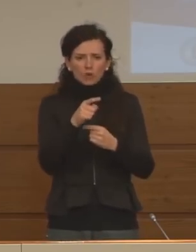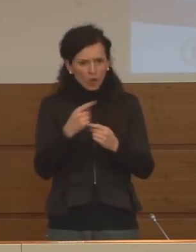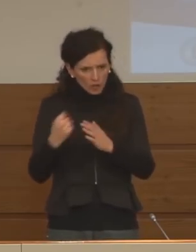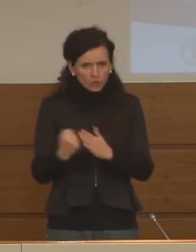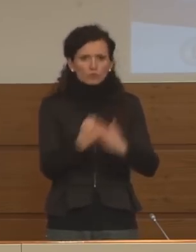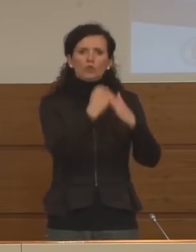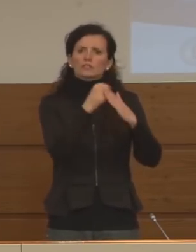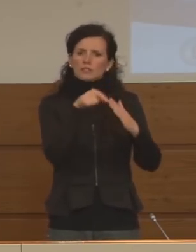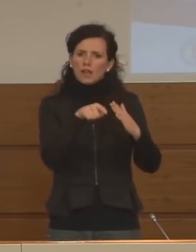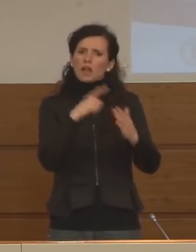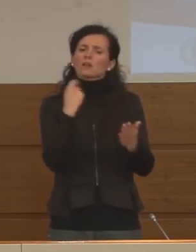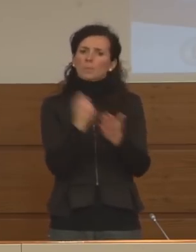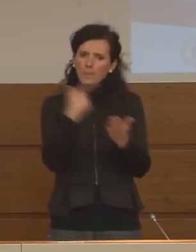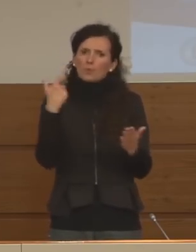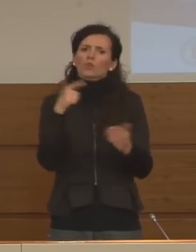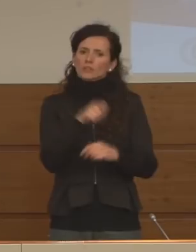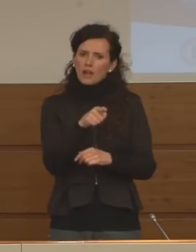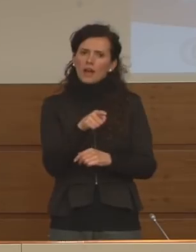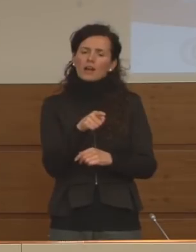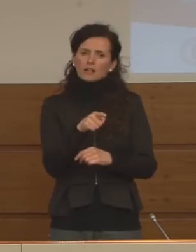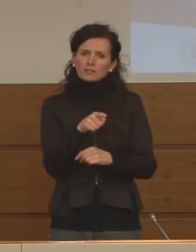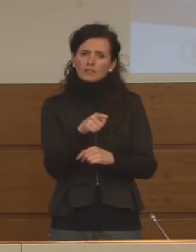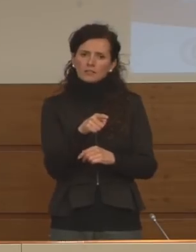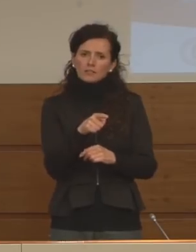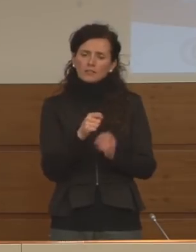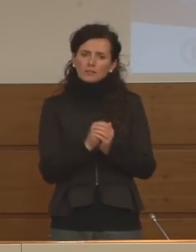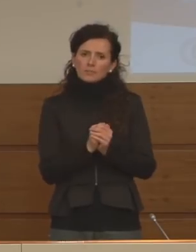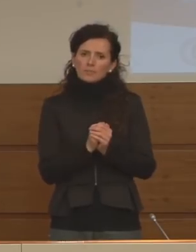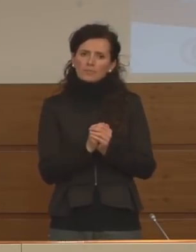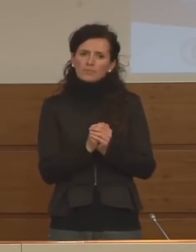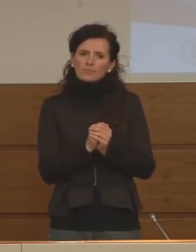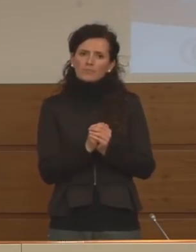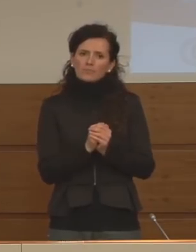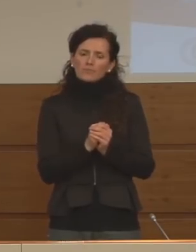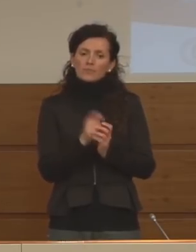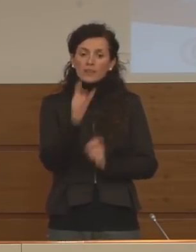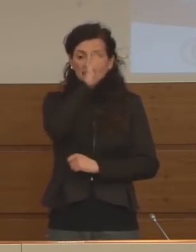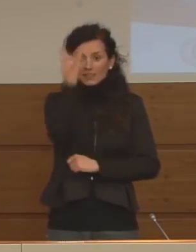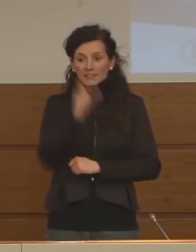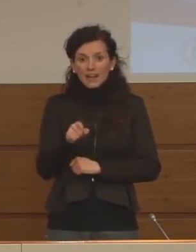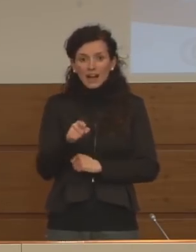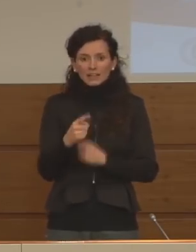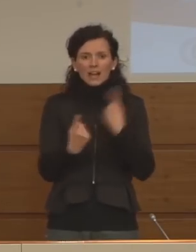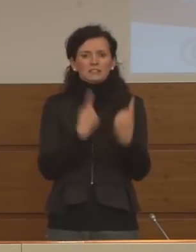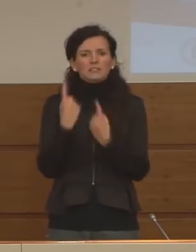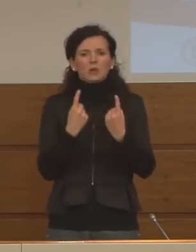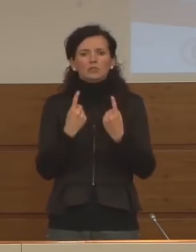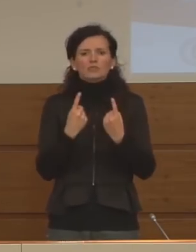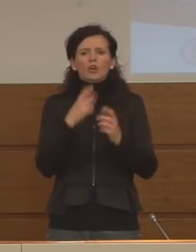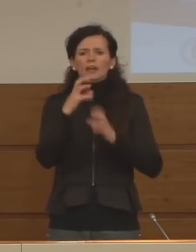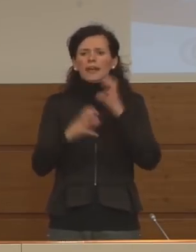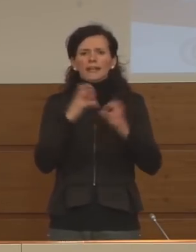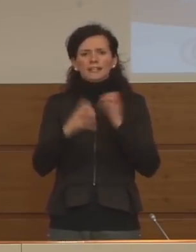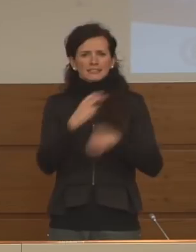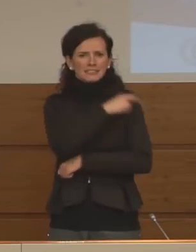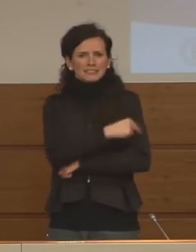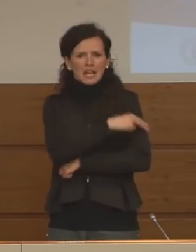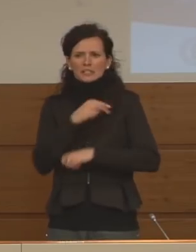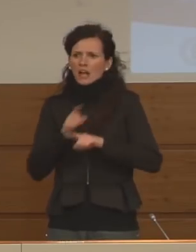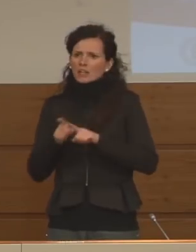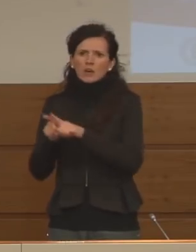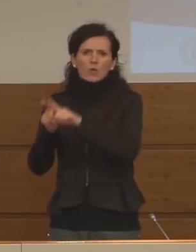vista la dimensione la unicità di questa crisi che non ha precedenti